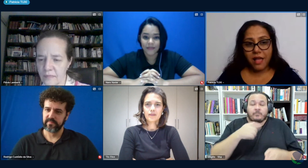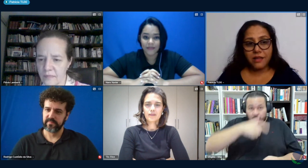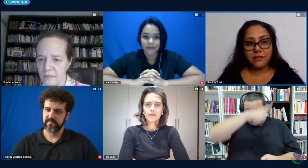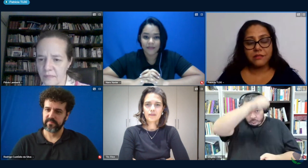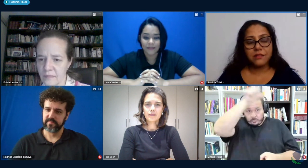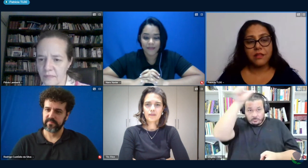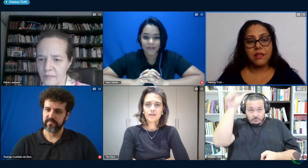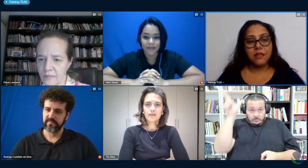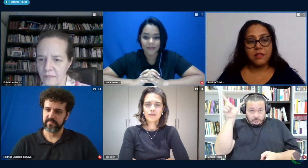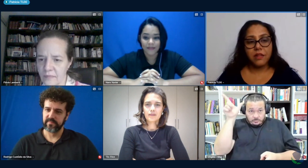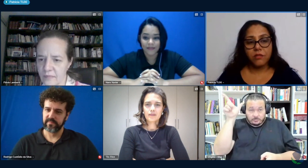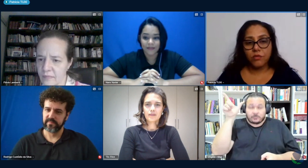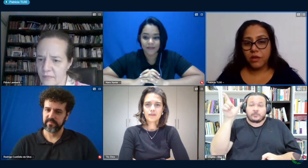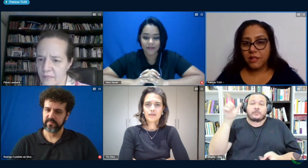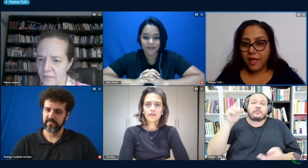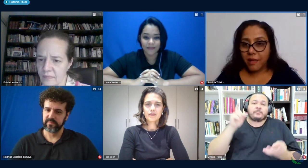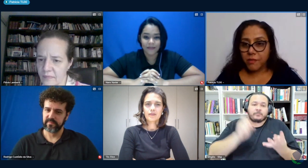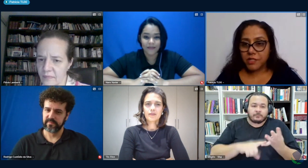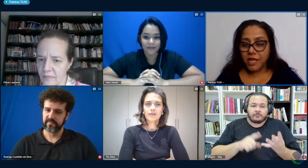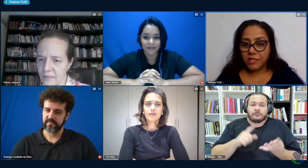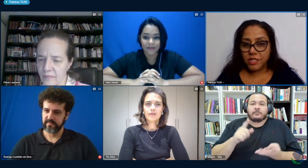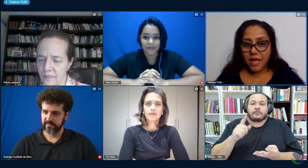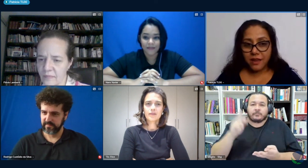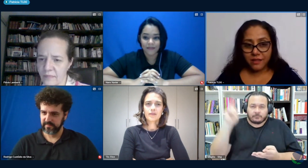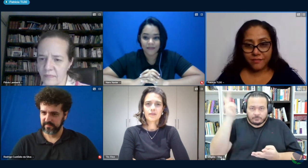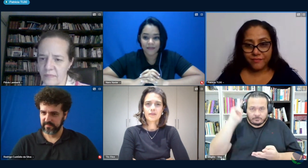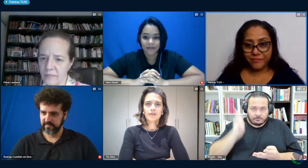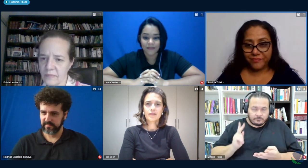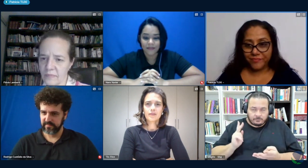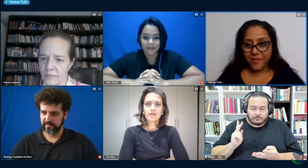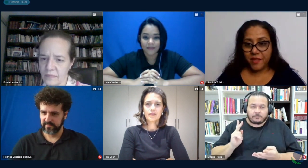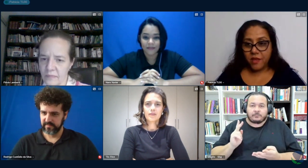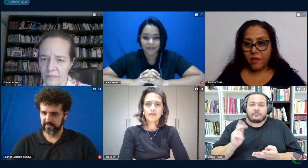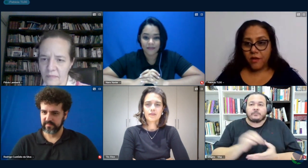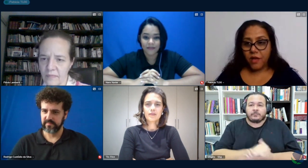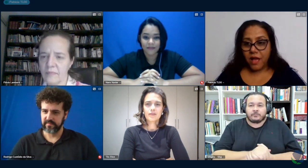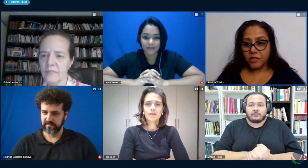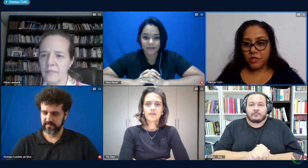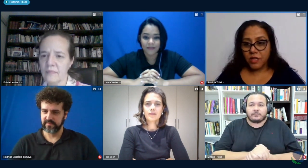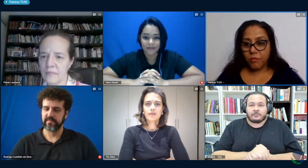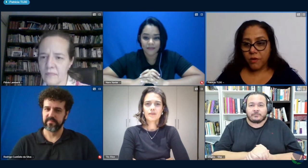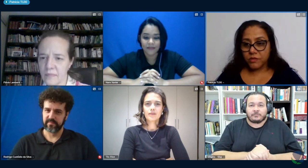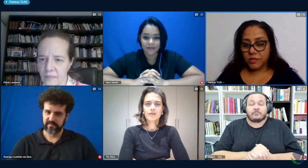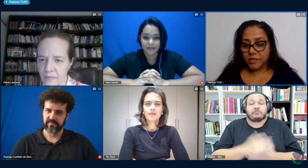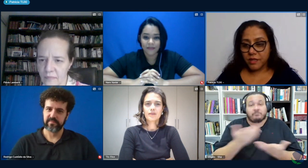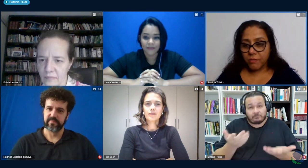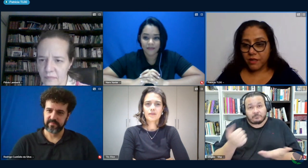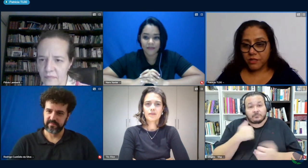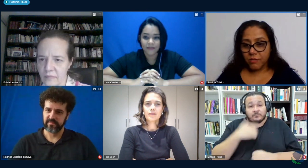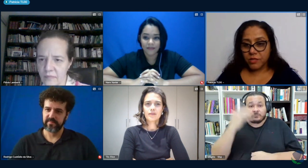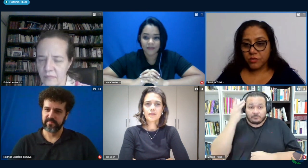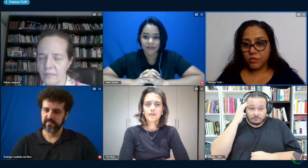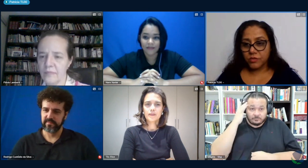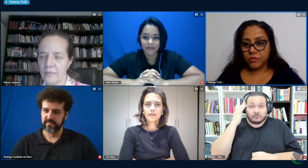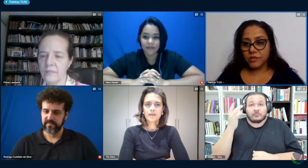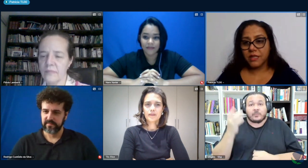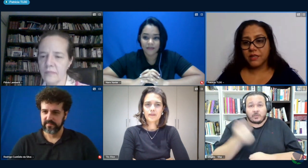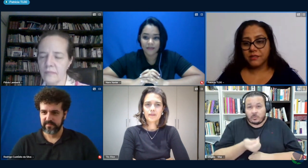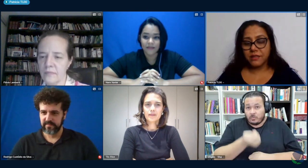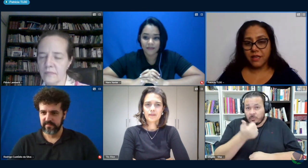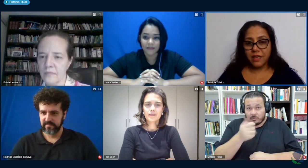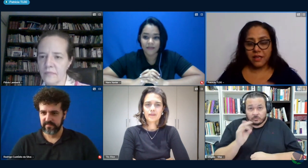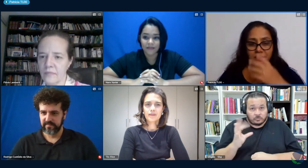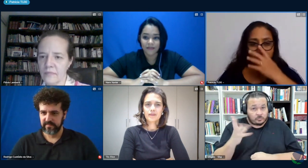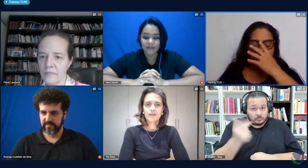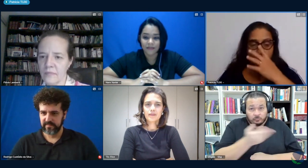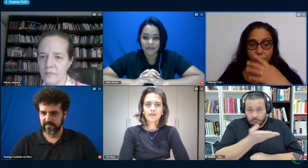Luciana Marques, tradutor e intérprete Catiara. Acho que eu posso dizer que praticamente todos